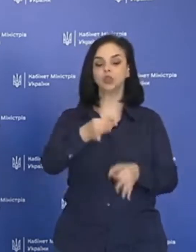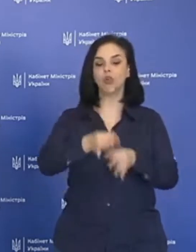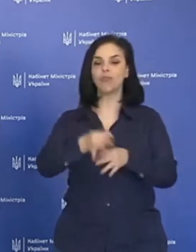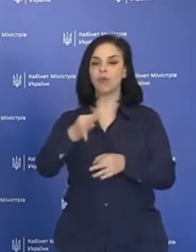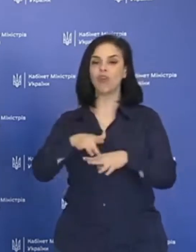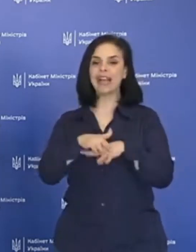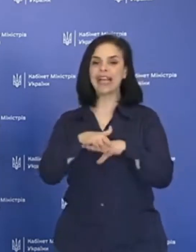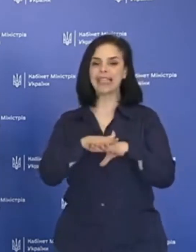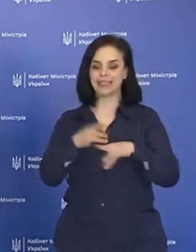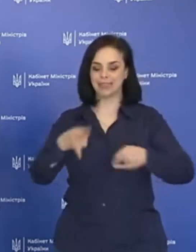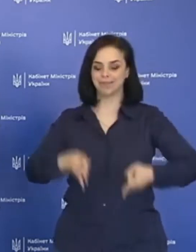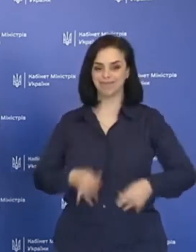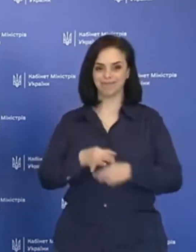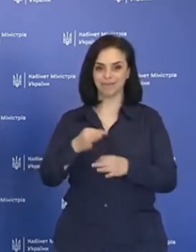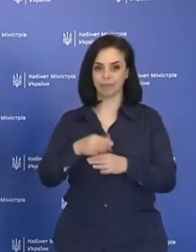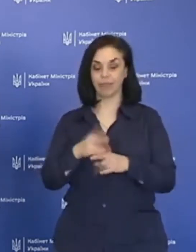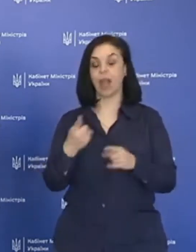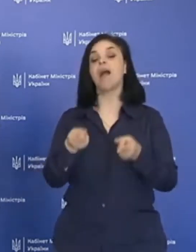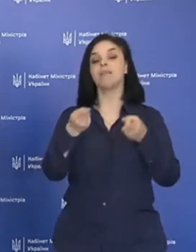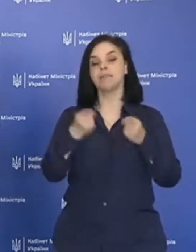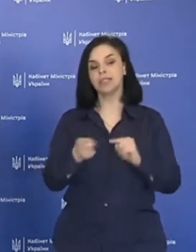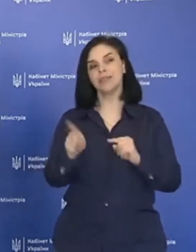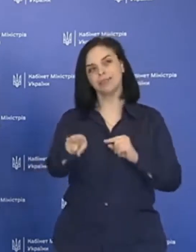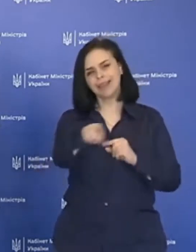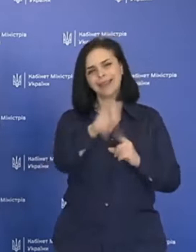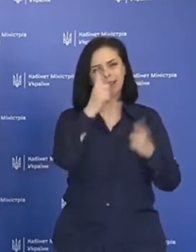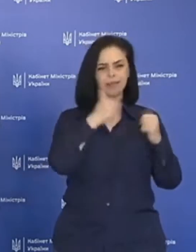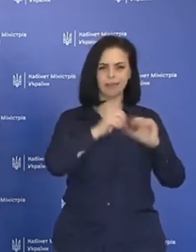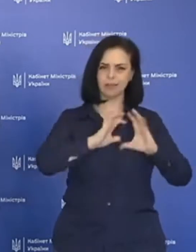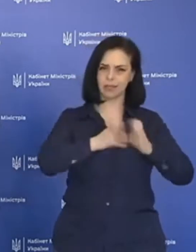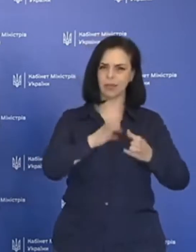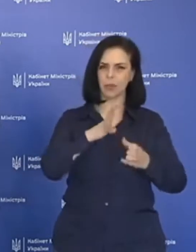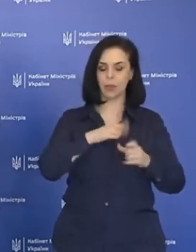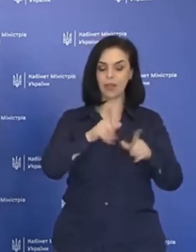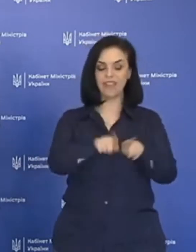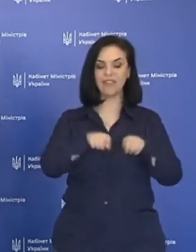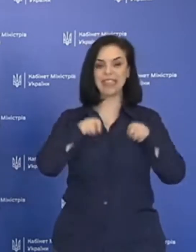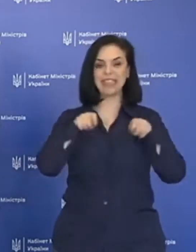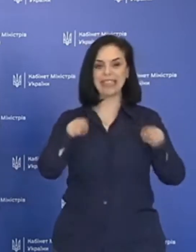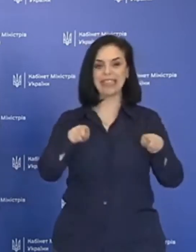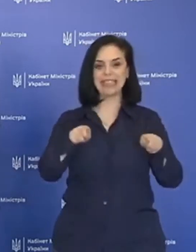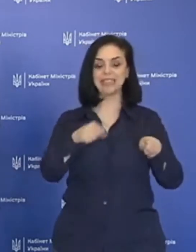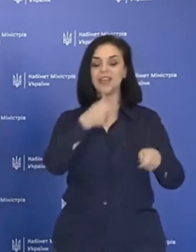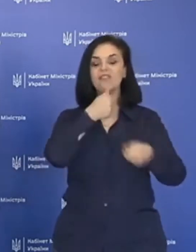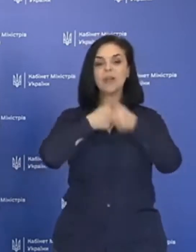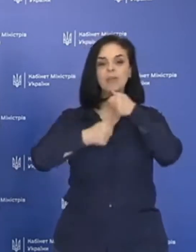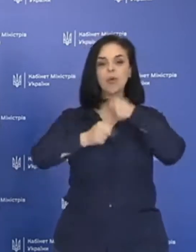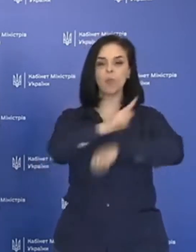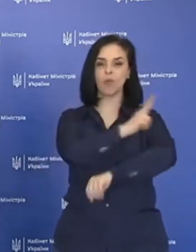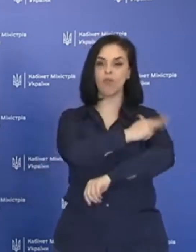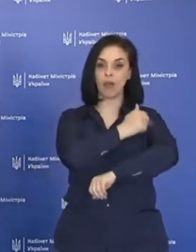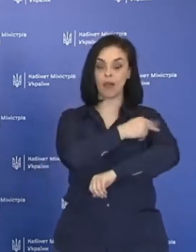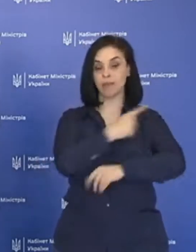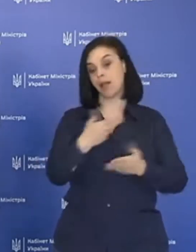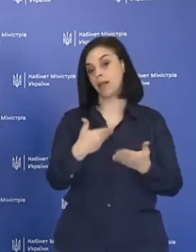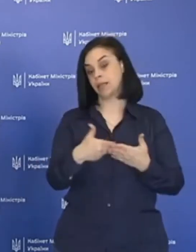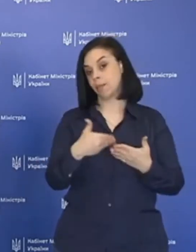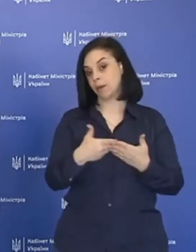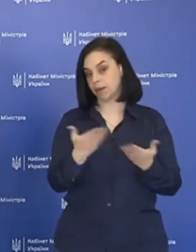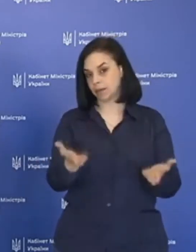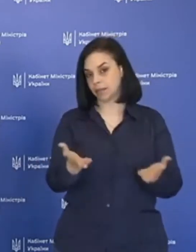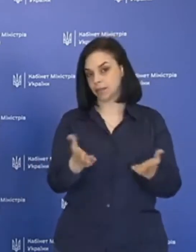клітин. Дійсно, в деяких країнах світу були відкриті клінічні випробування. Наприклад,